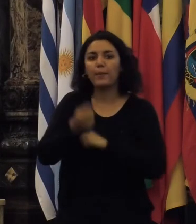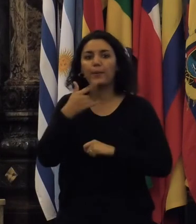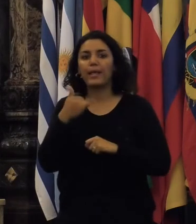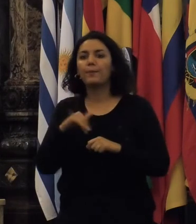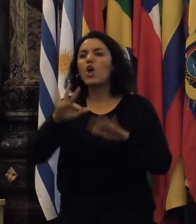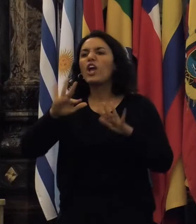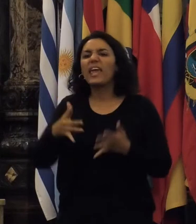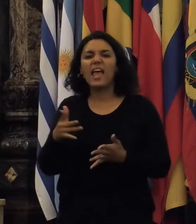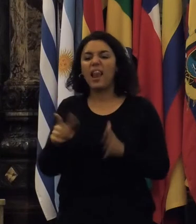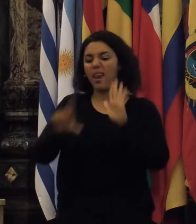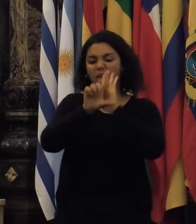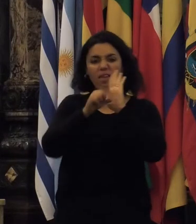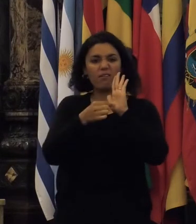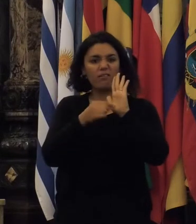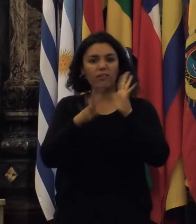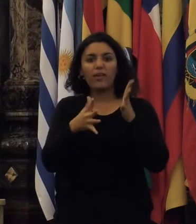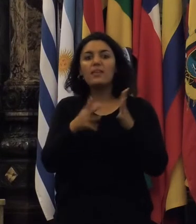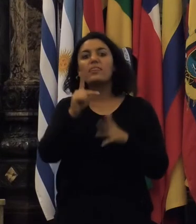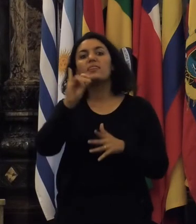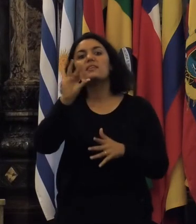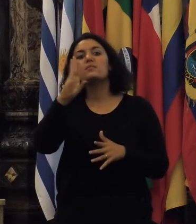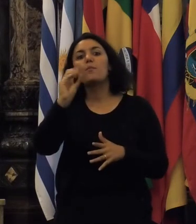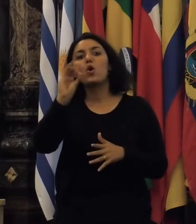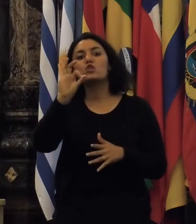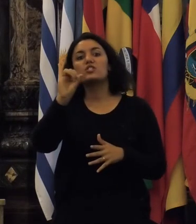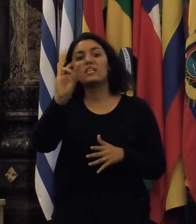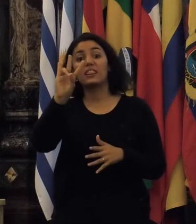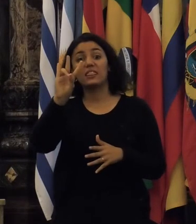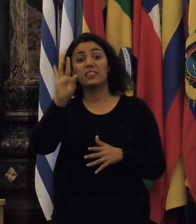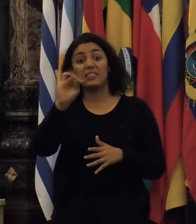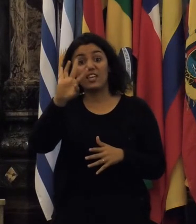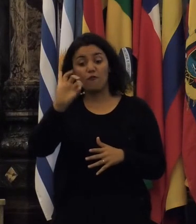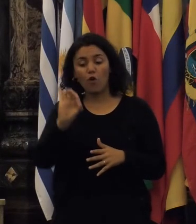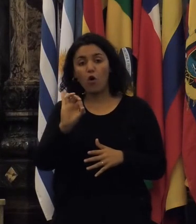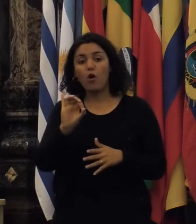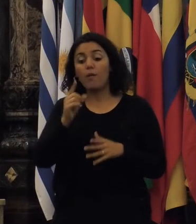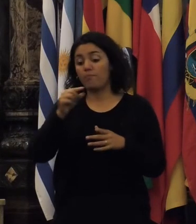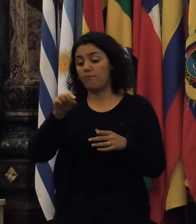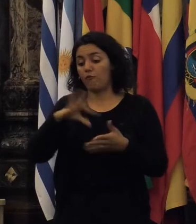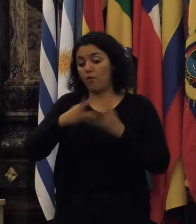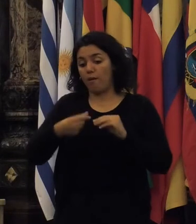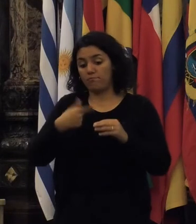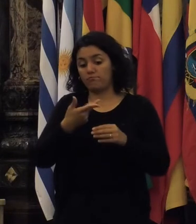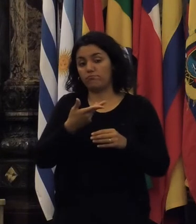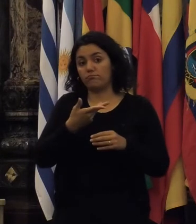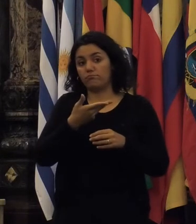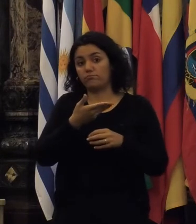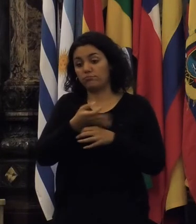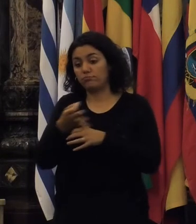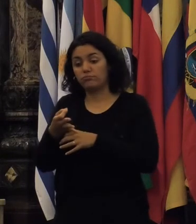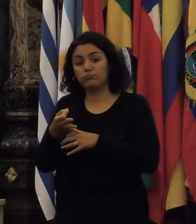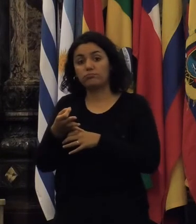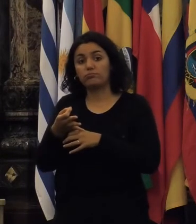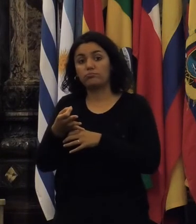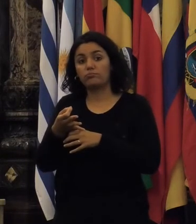la noción de dispositivo. Nosotros, de manera liviana, entre nosotros nos entendemos. Hablamos de ley, podemos hablar de la ley del lenguaje,